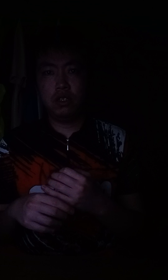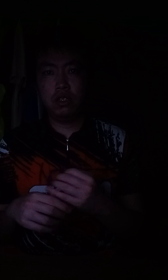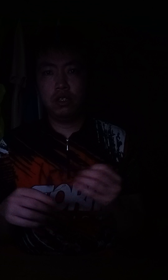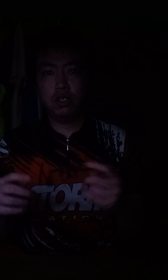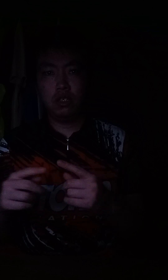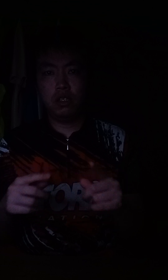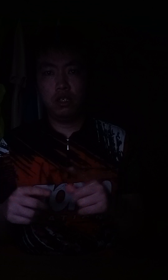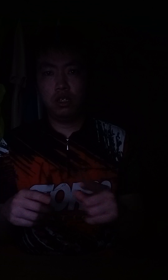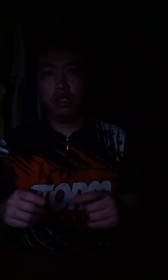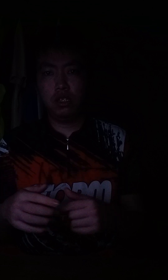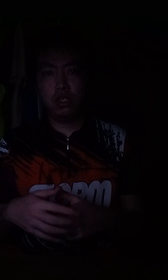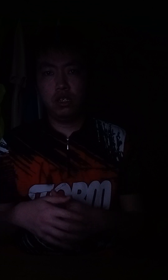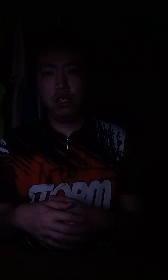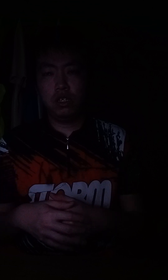거야. 내가